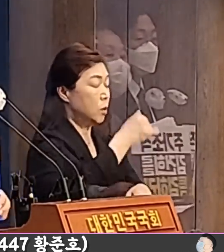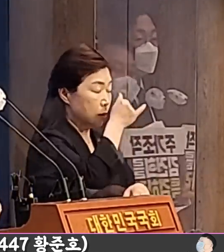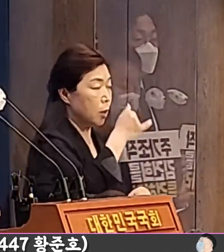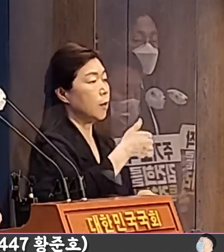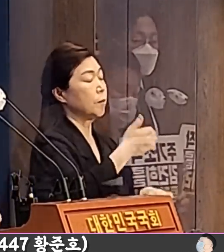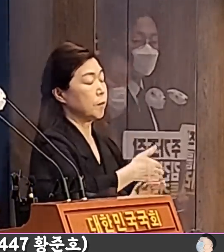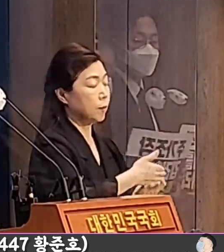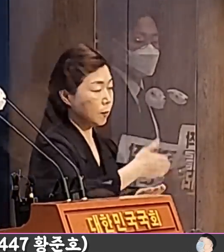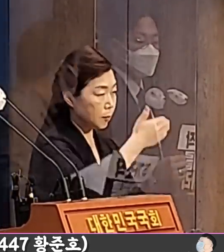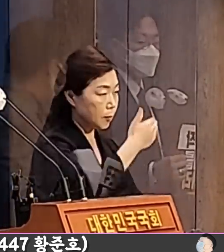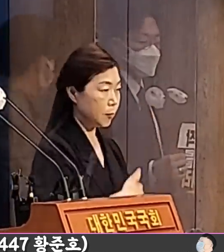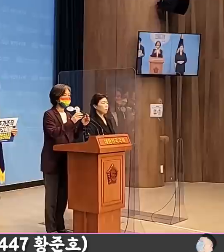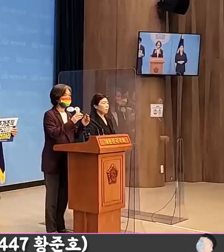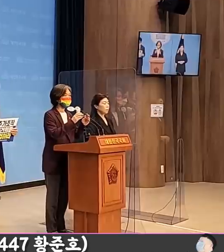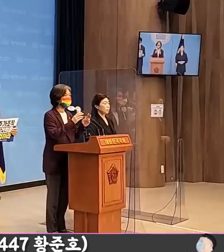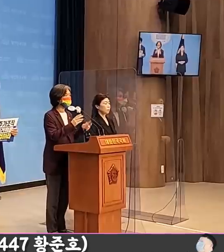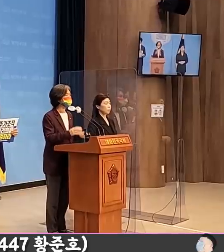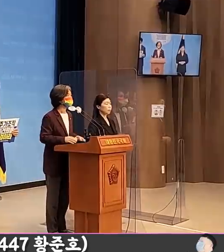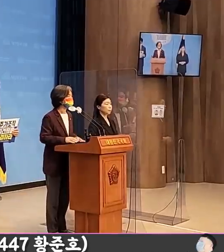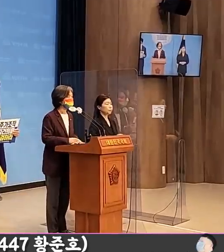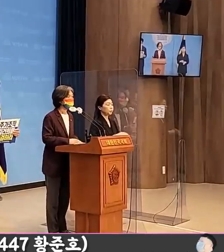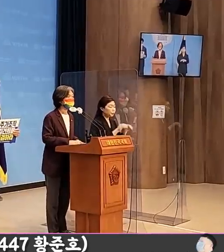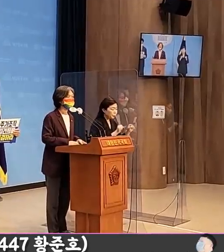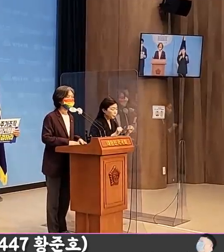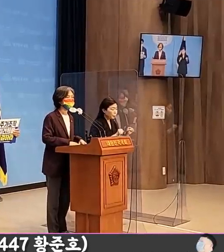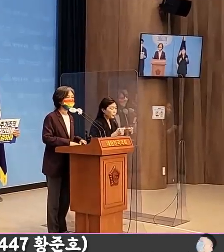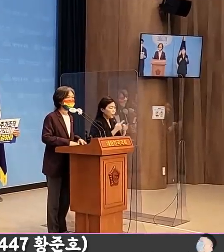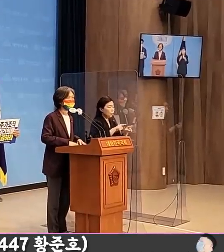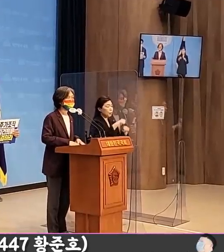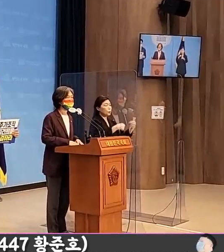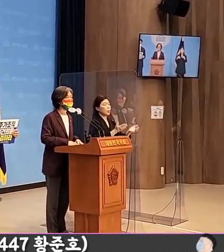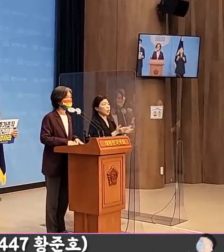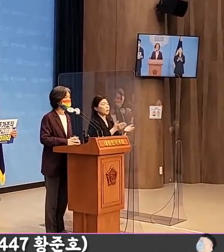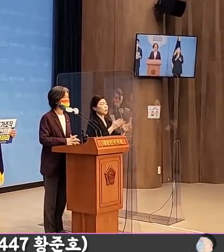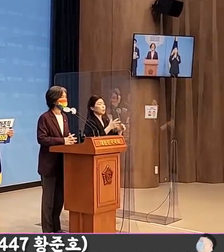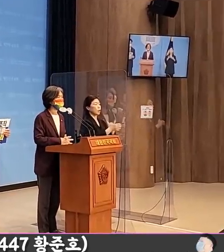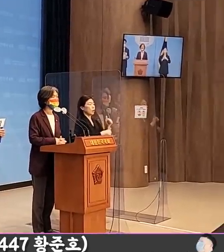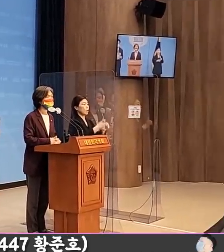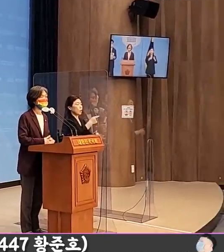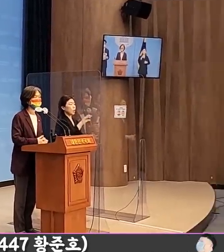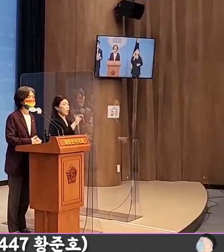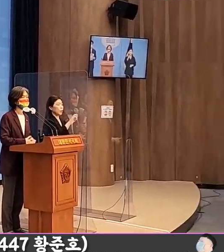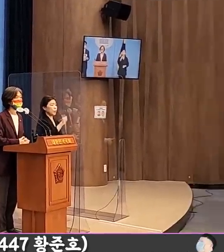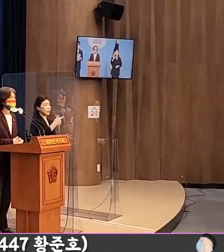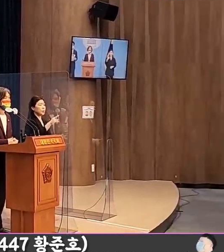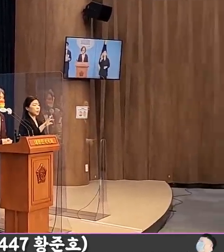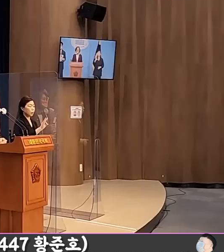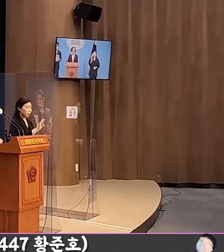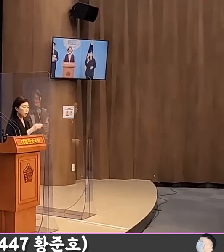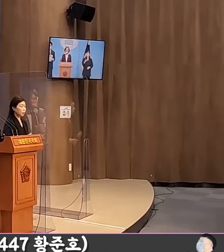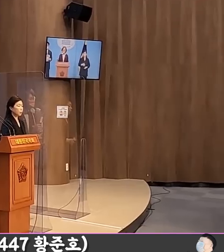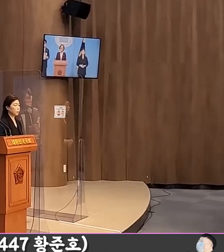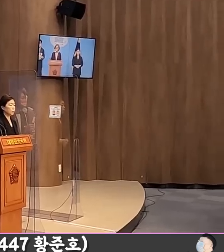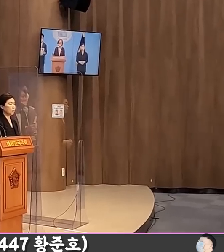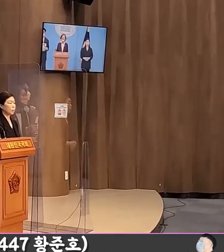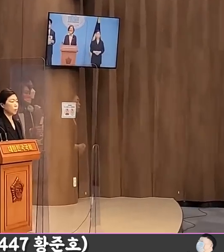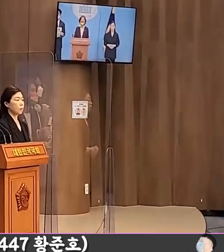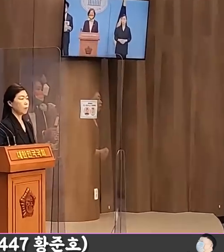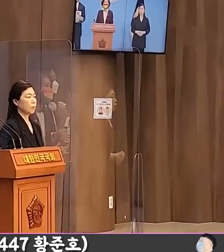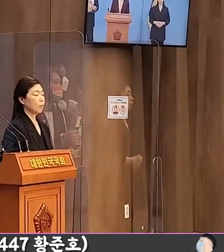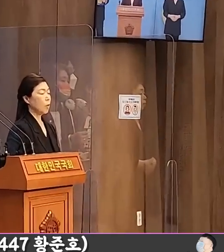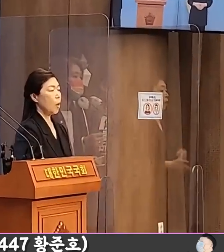캠페인하겠습니다. 감사합니다. 네, 안녕하십니까. 더불어민주당 국회의원 강민정입니다. 법의